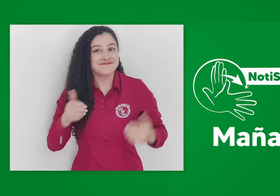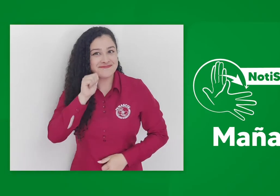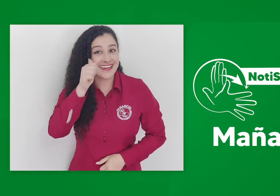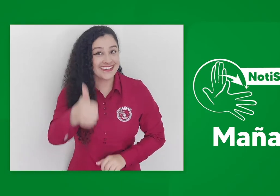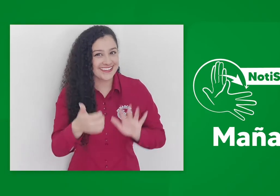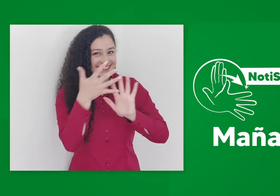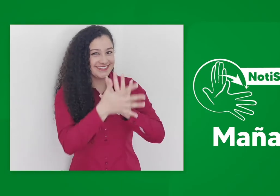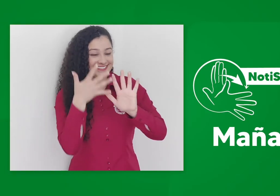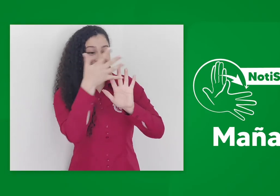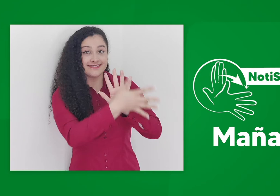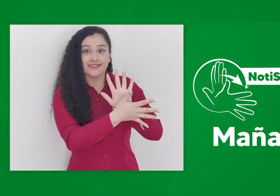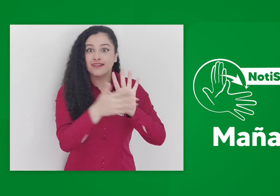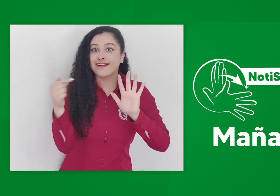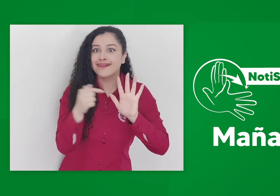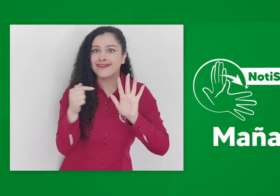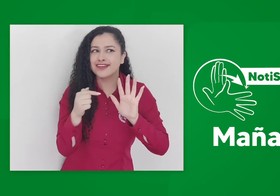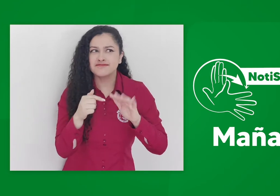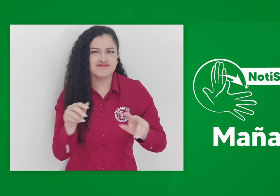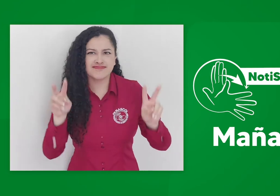mañana tendremos notice en alex